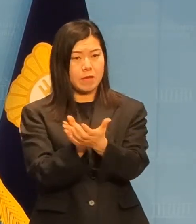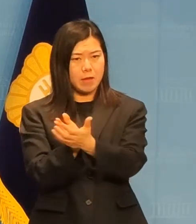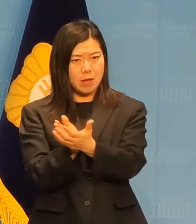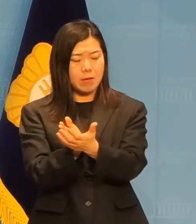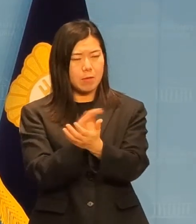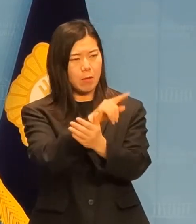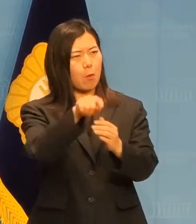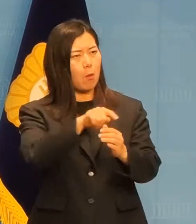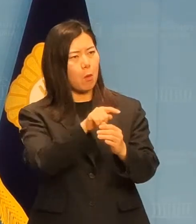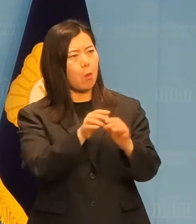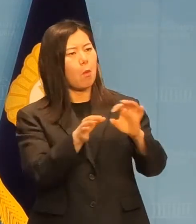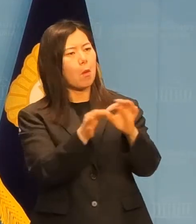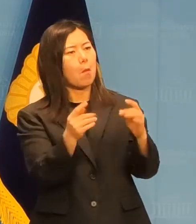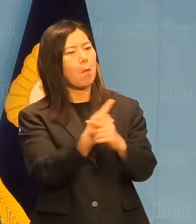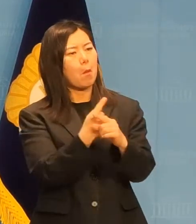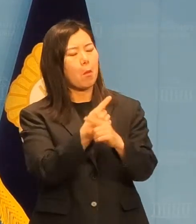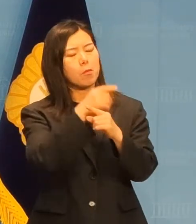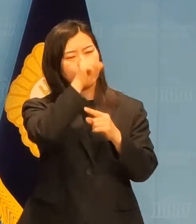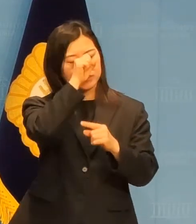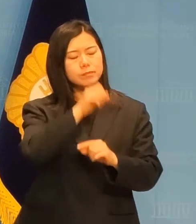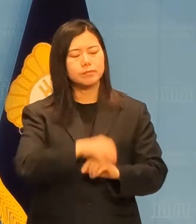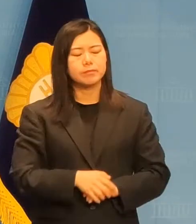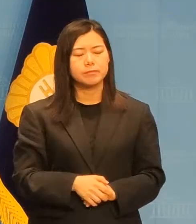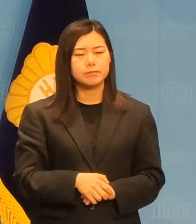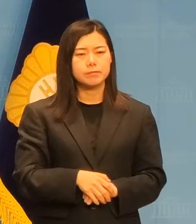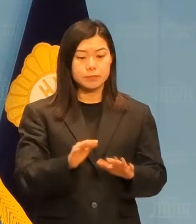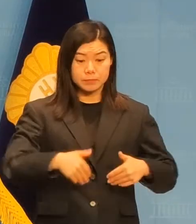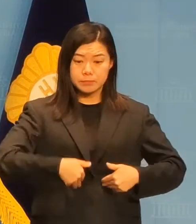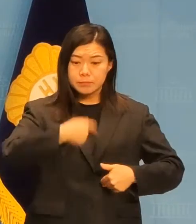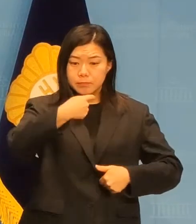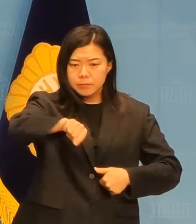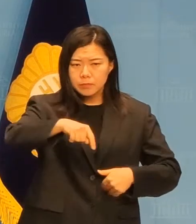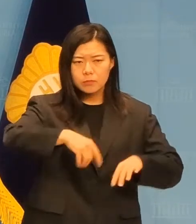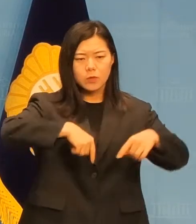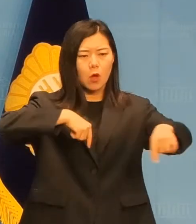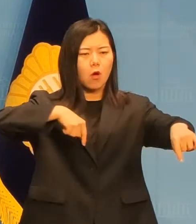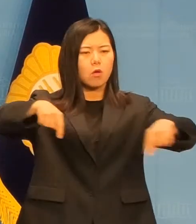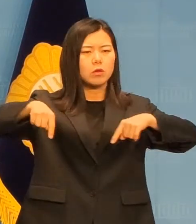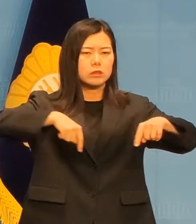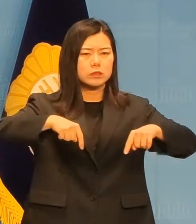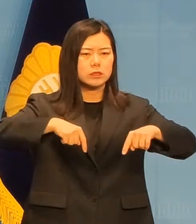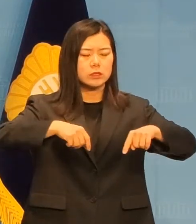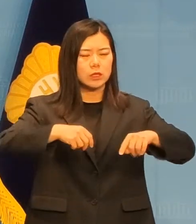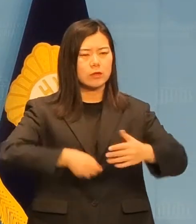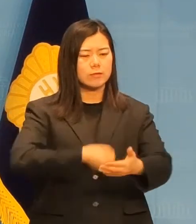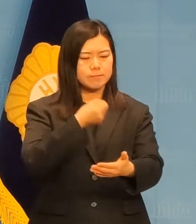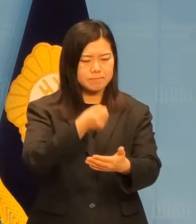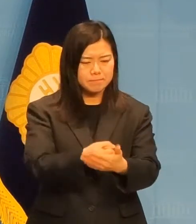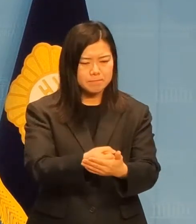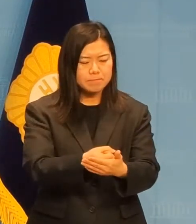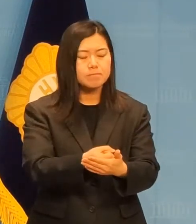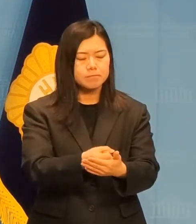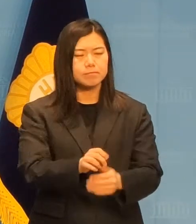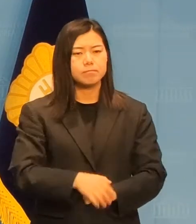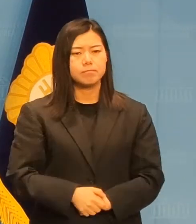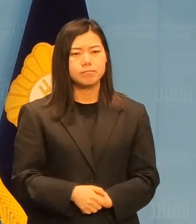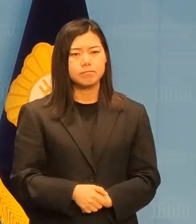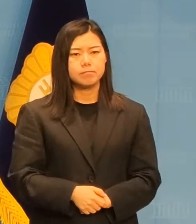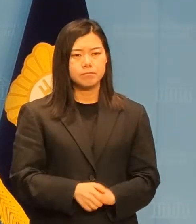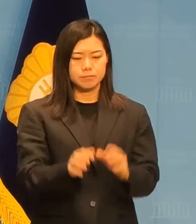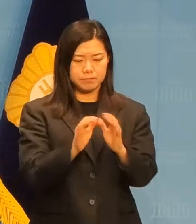있습니다. 이제 필요한 것은 정치의 결단과 외교의 용기입니다.